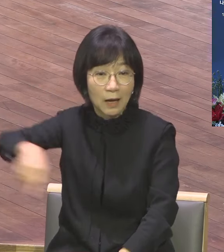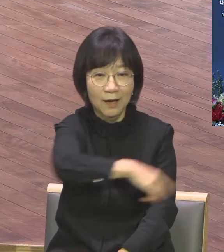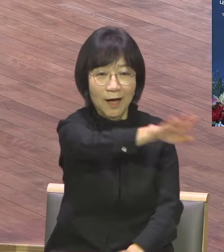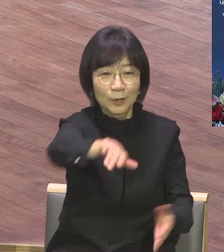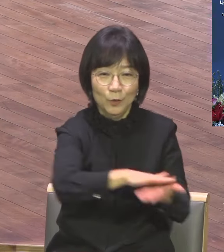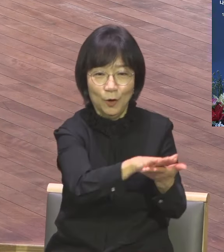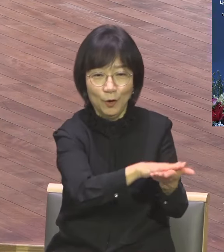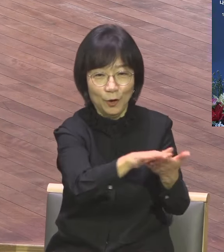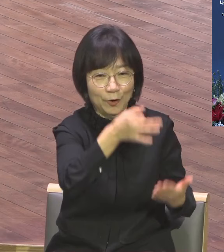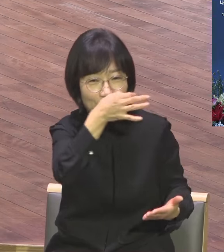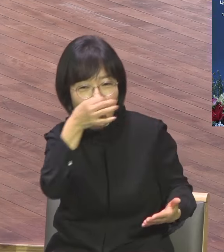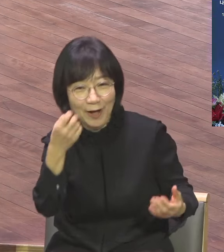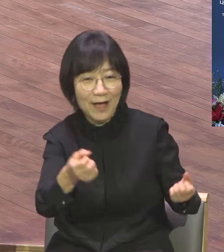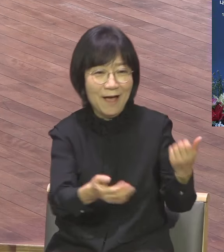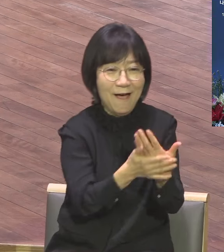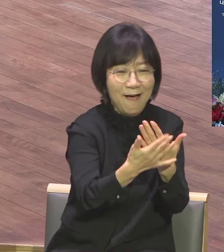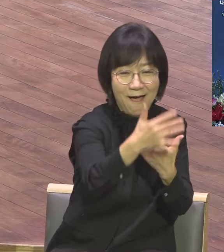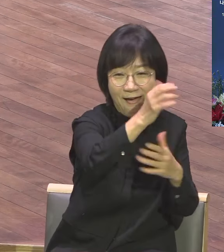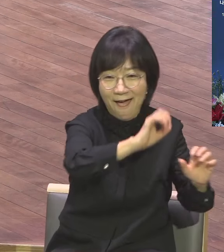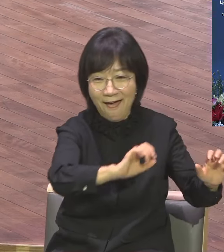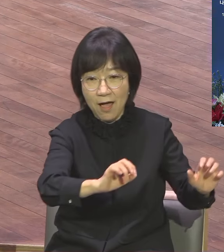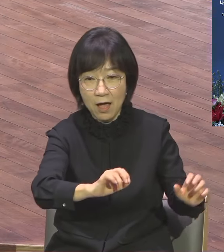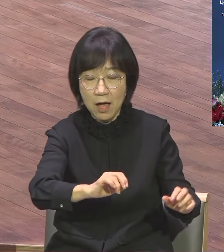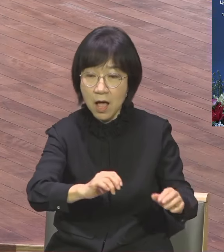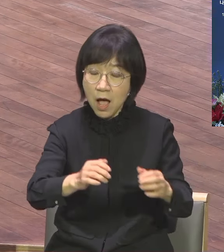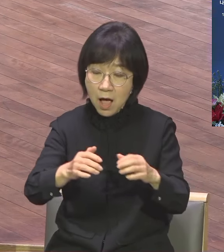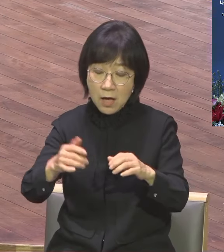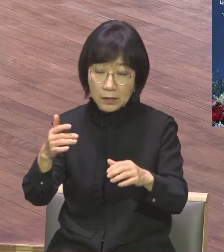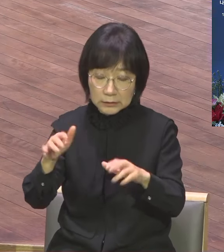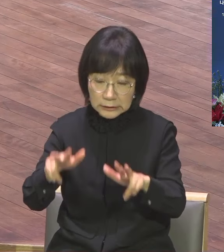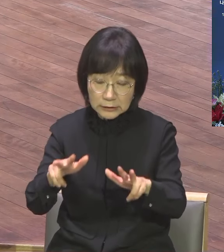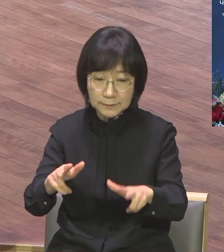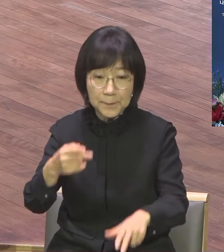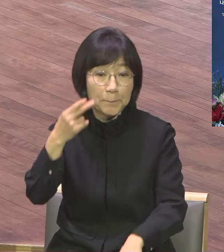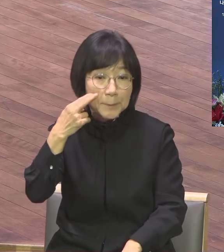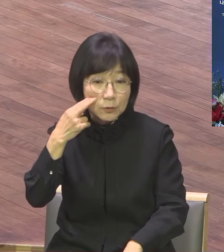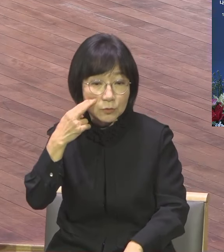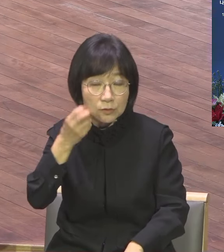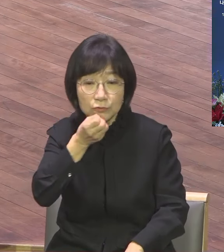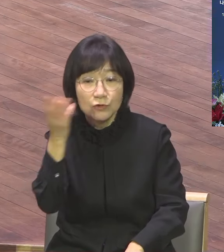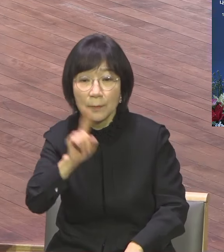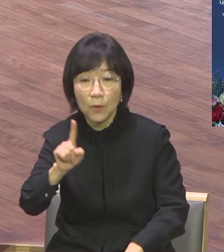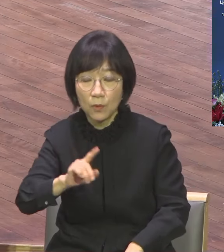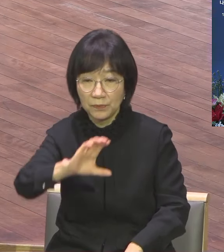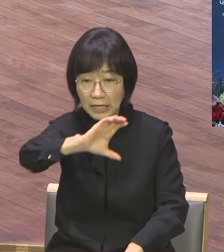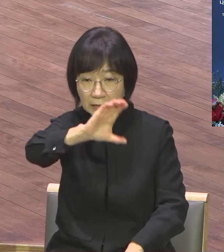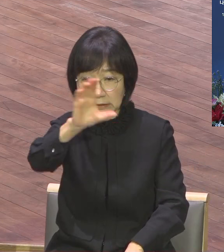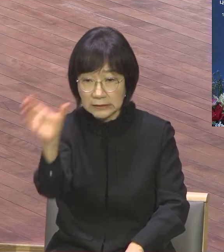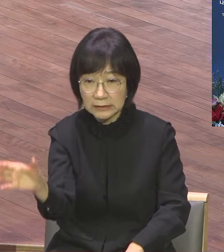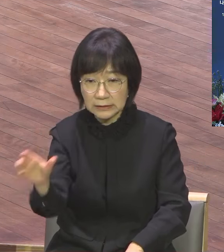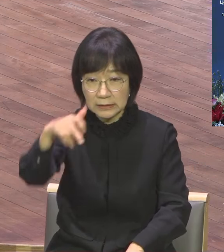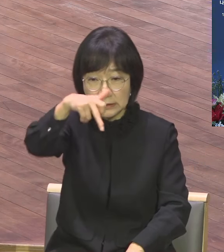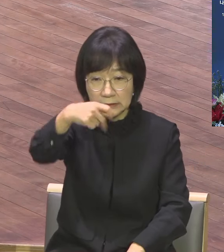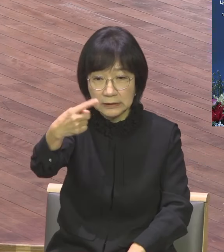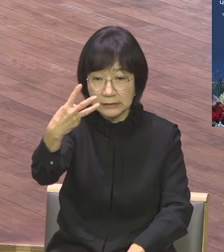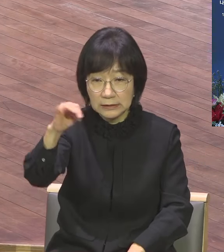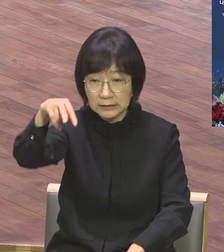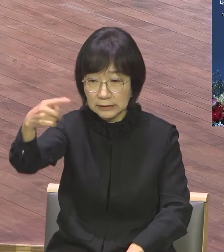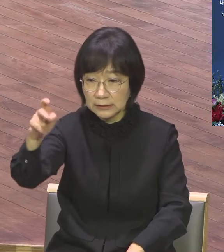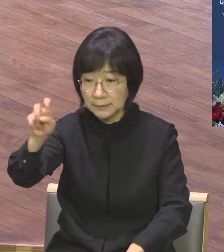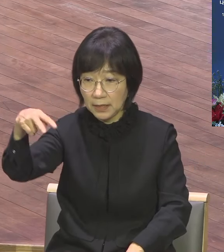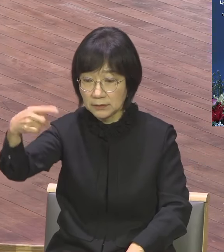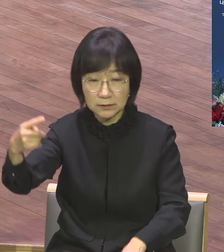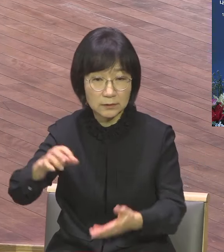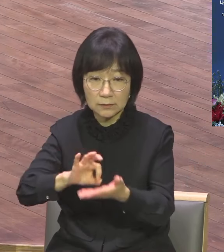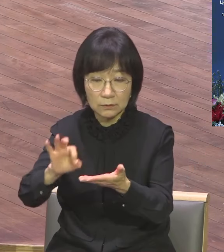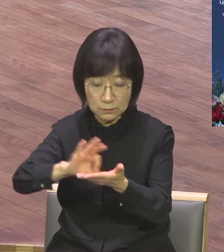듣기 싫대. 예수 소리도 하지 마. 홀리데이. 크리스마스 하지 마. 크리스마스 아니야. 홀리데이.